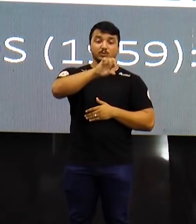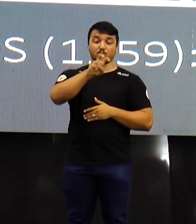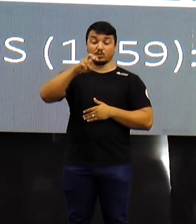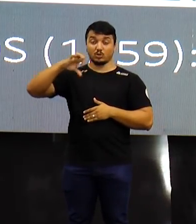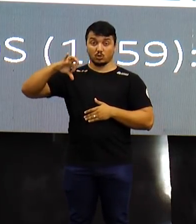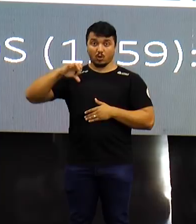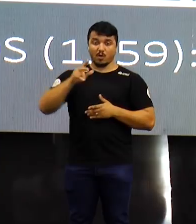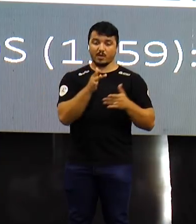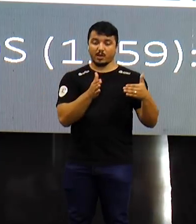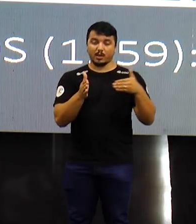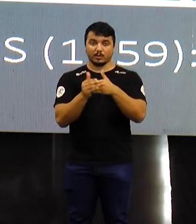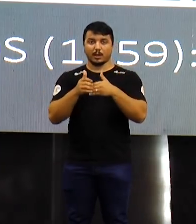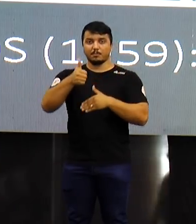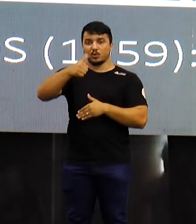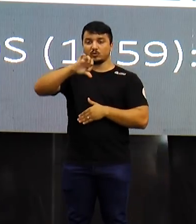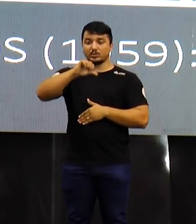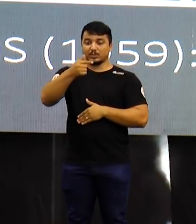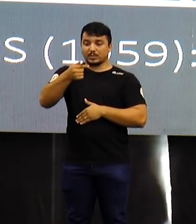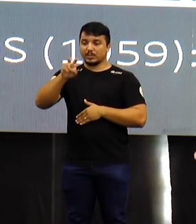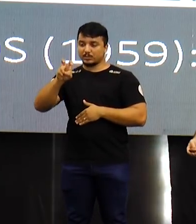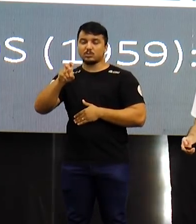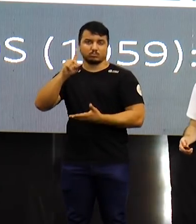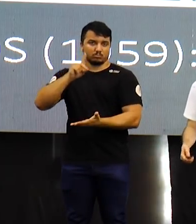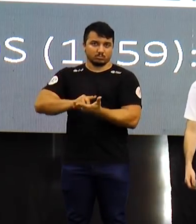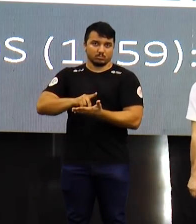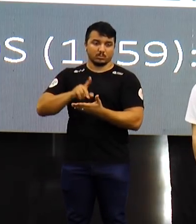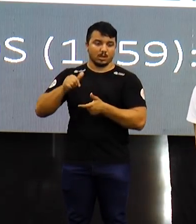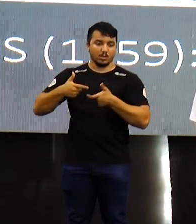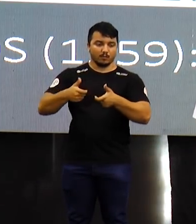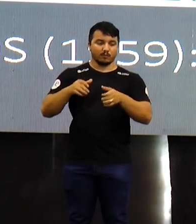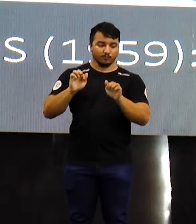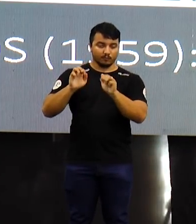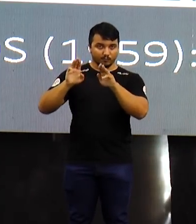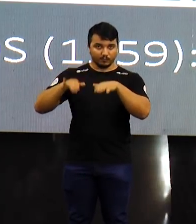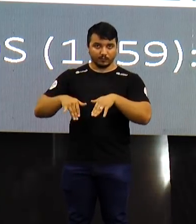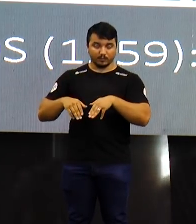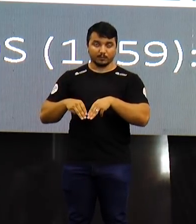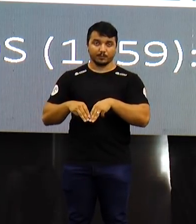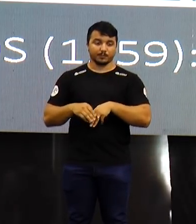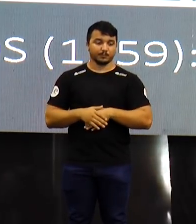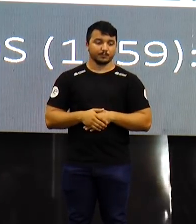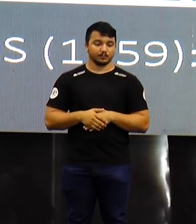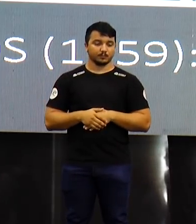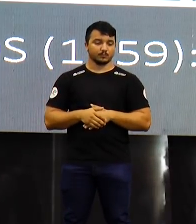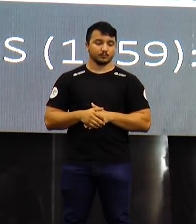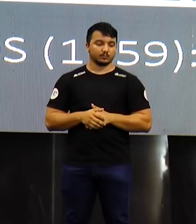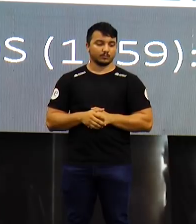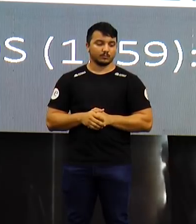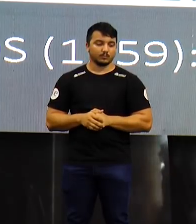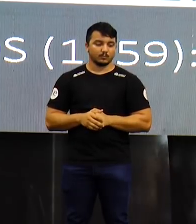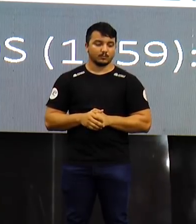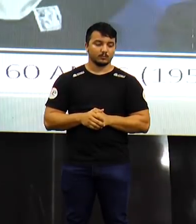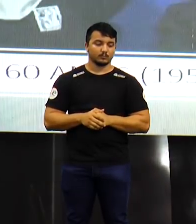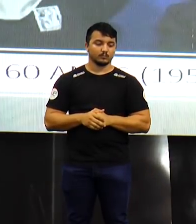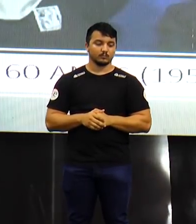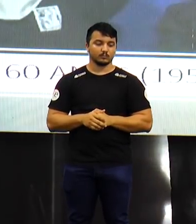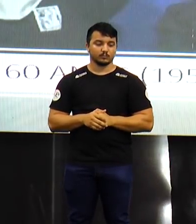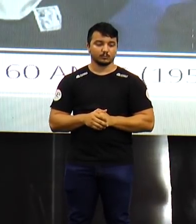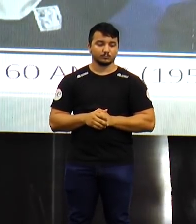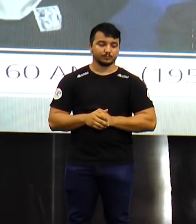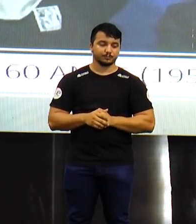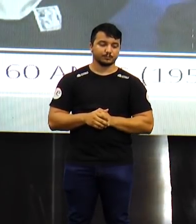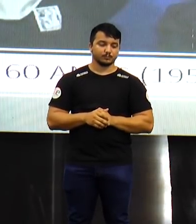a 75 oficialmente no mundo. Vamos seguir. Está no bojo da Guerra